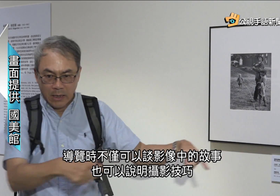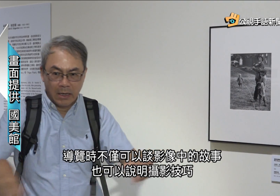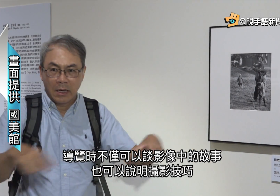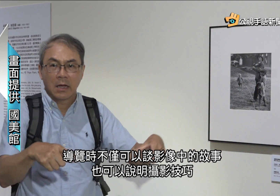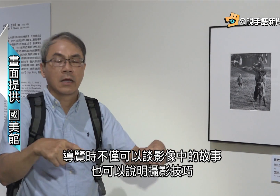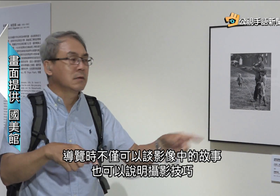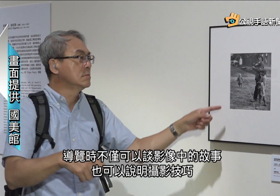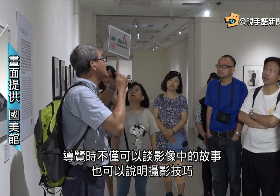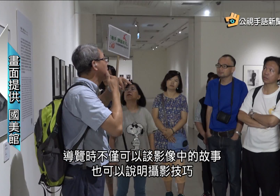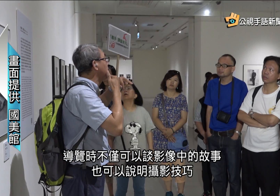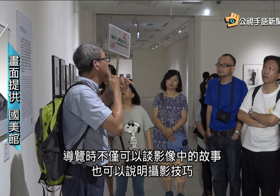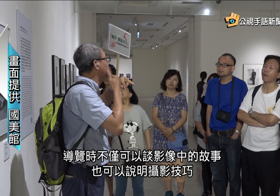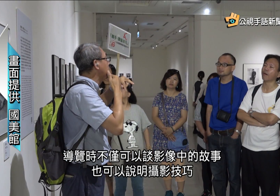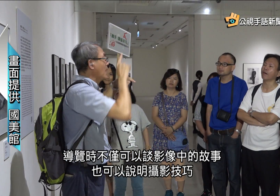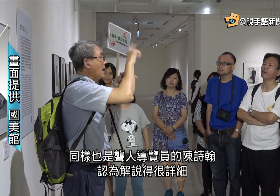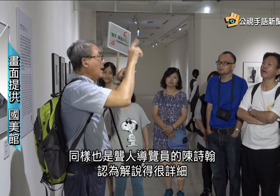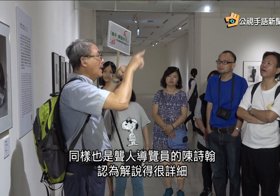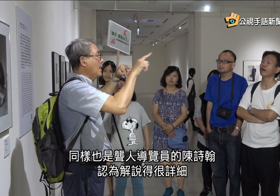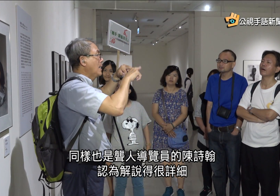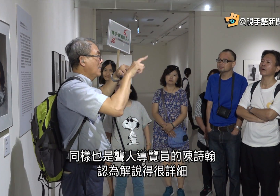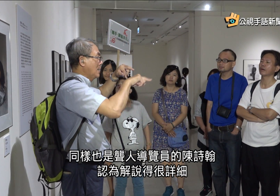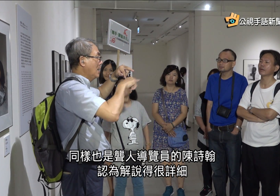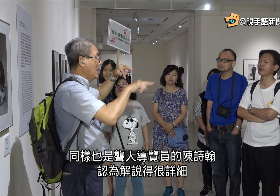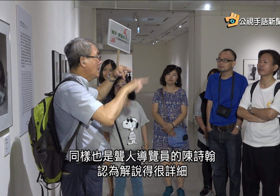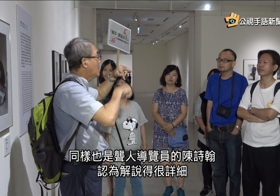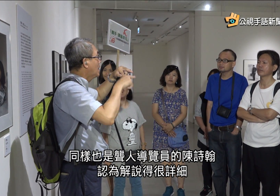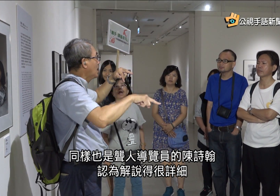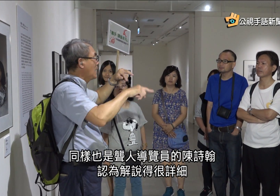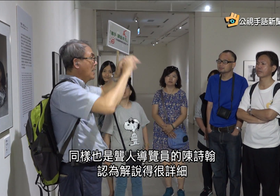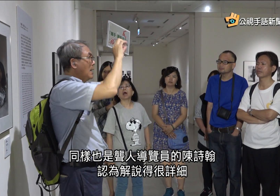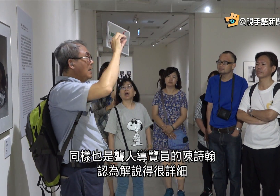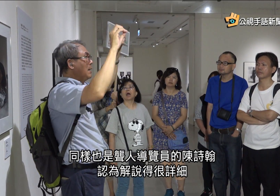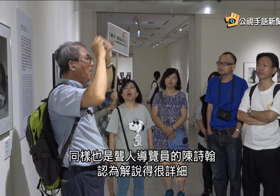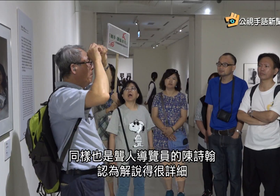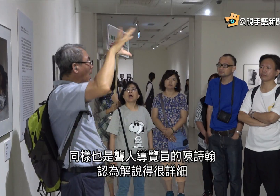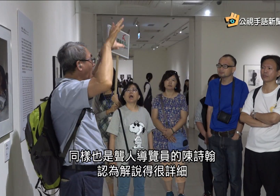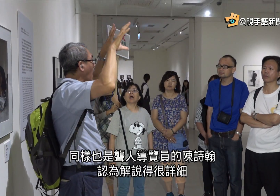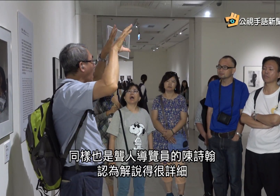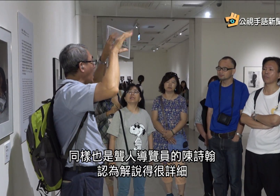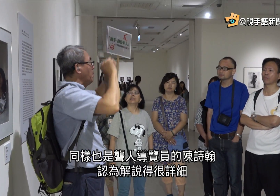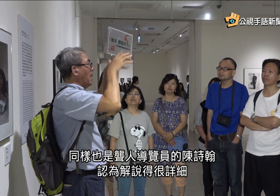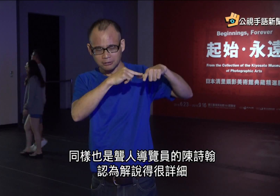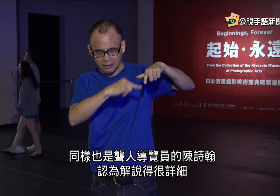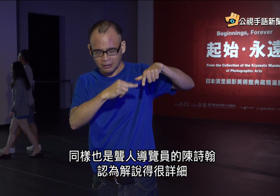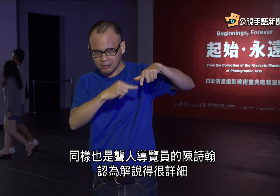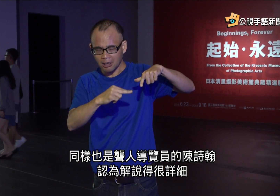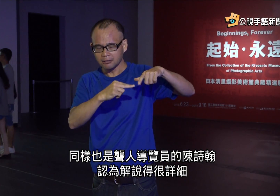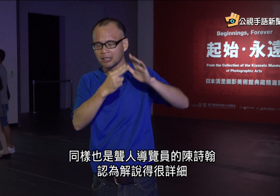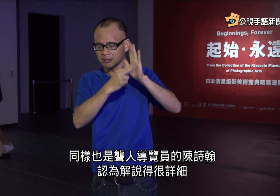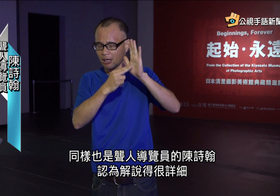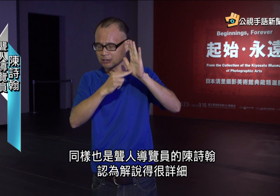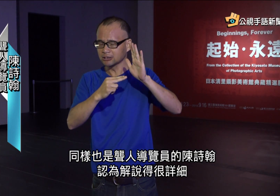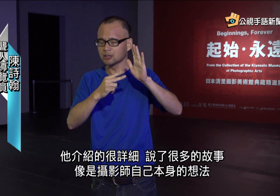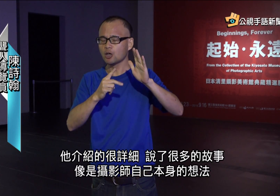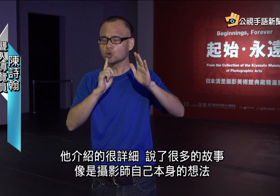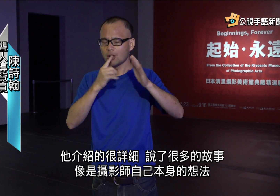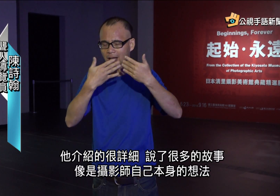摄影技巧。同样也是聋人导览员的陈诗翰认为解说的很详细。 他介绍的很详